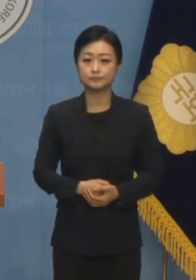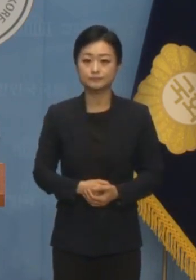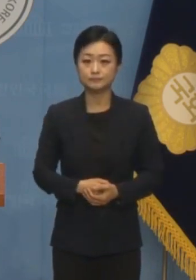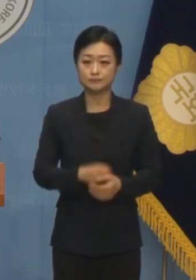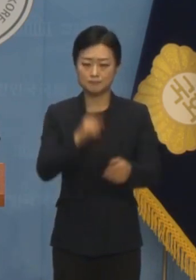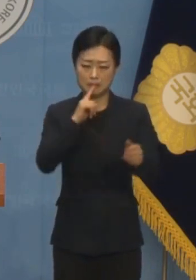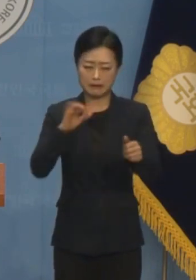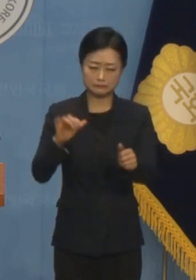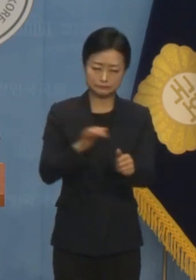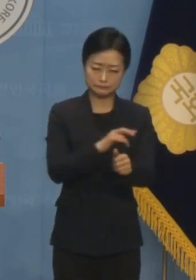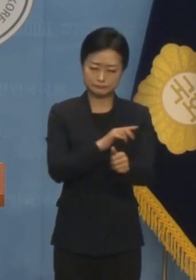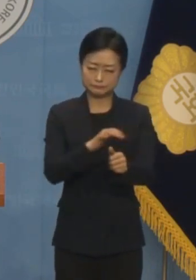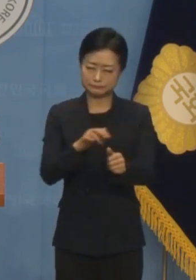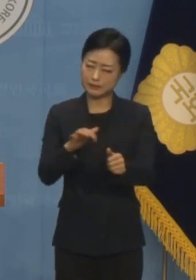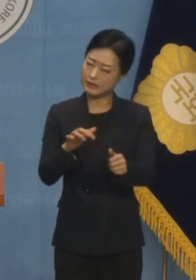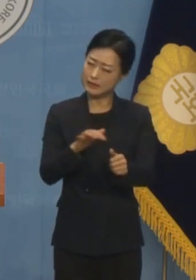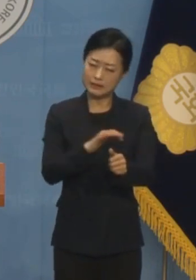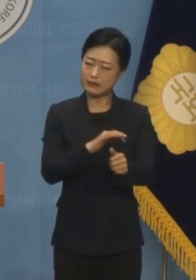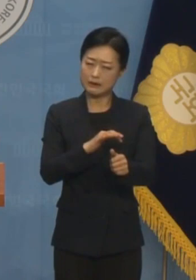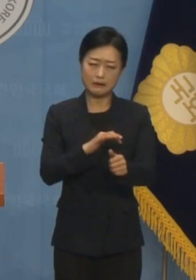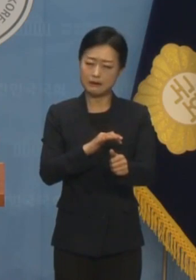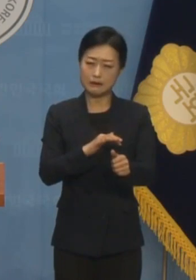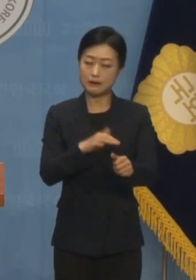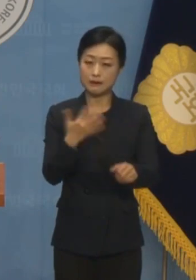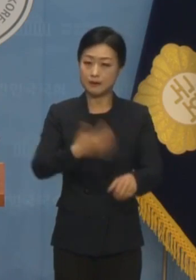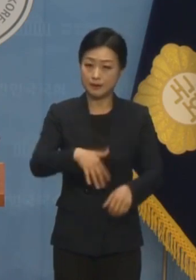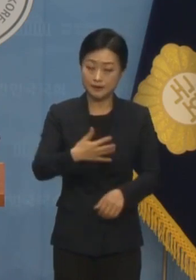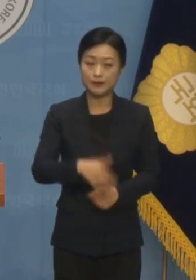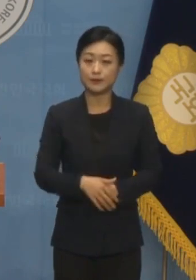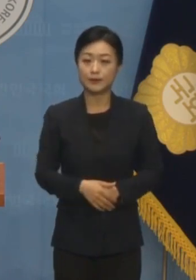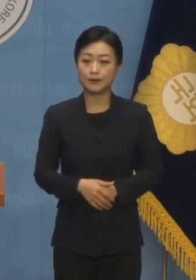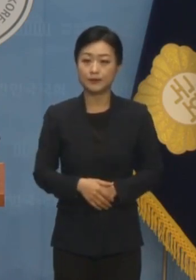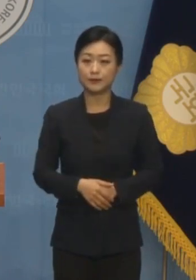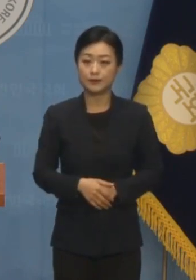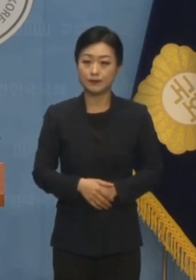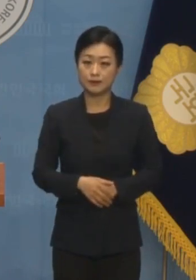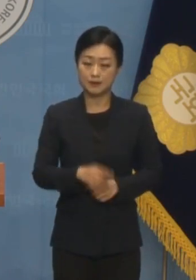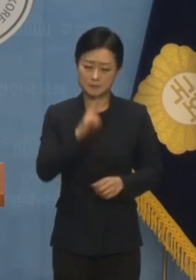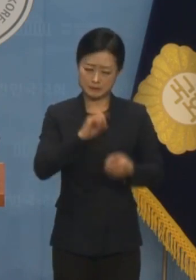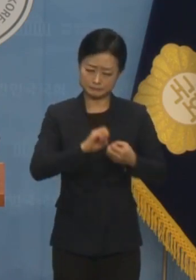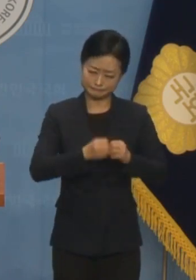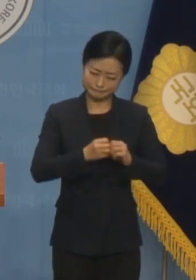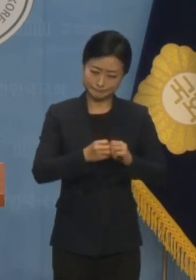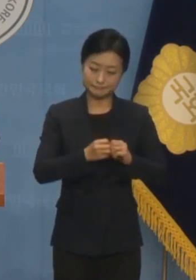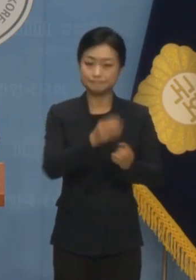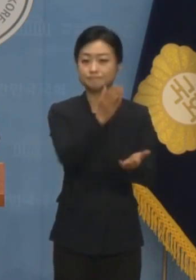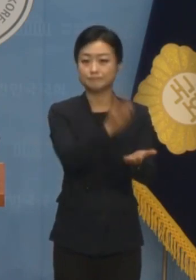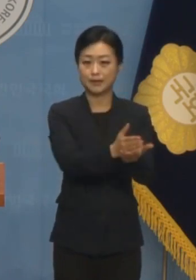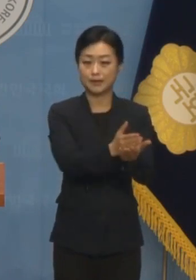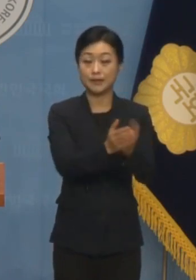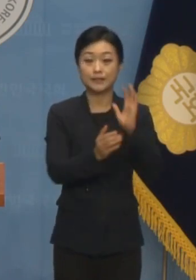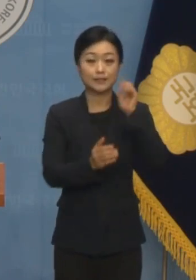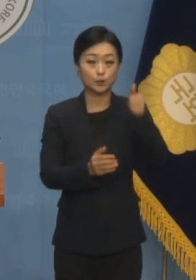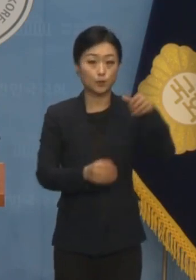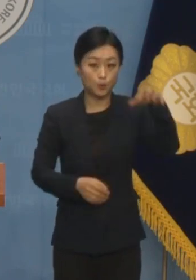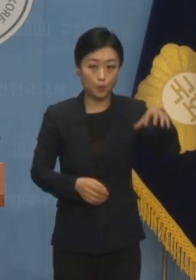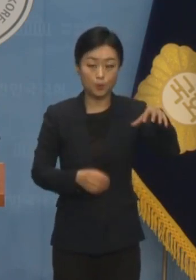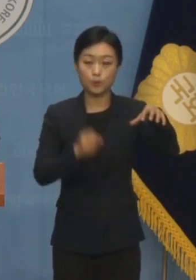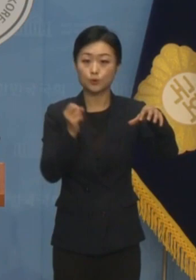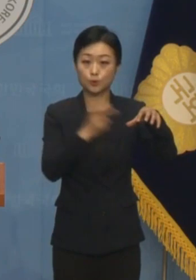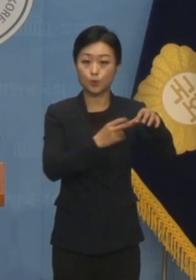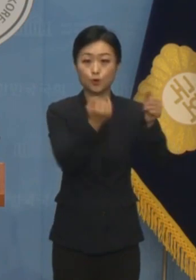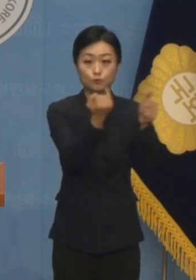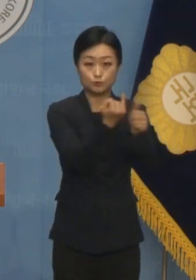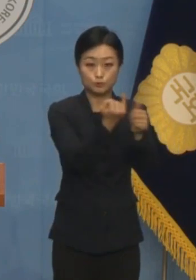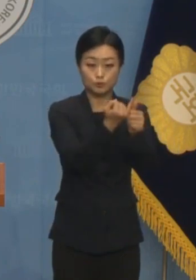손바닥으로 하늘을 가릴 수는 없습니다. 억지와 궤변으로는 대통령실, 나아가 대통령